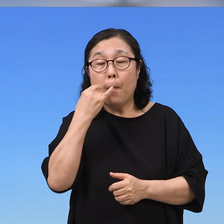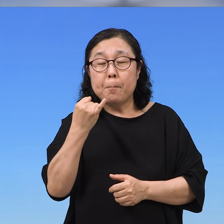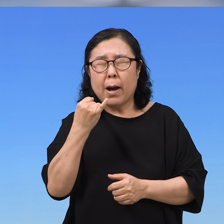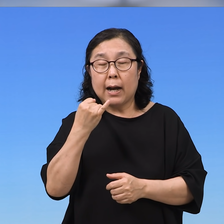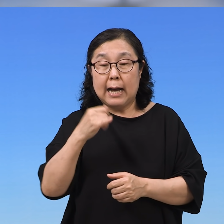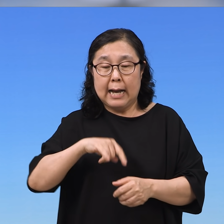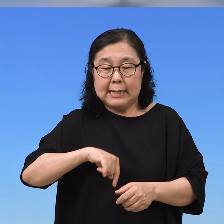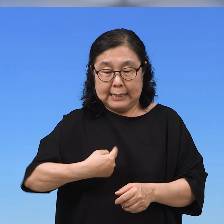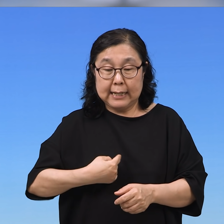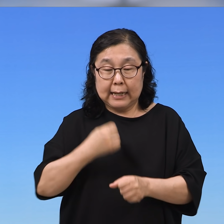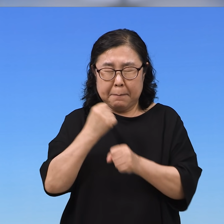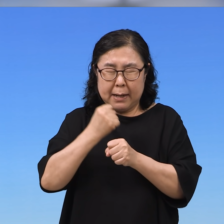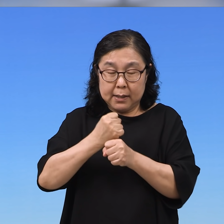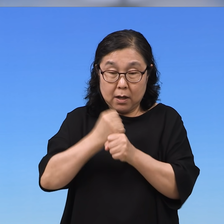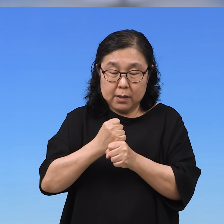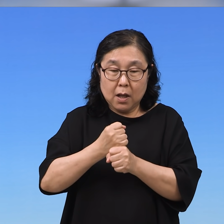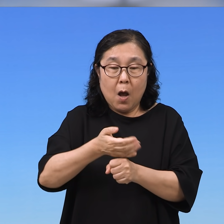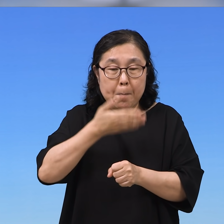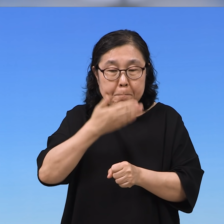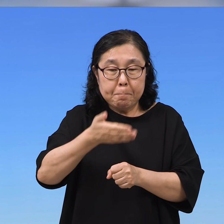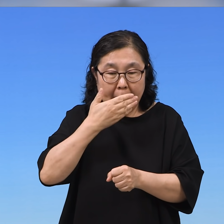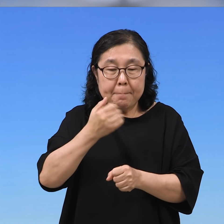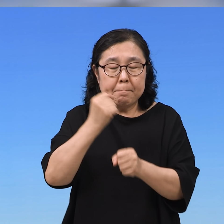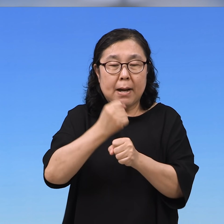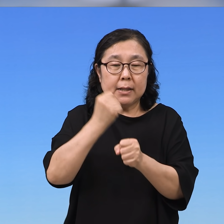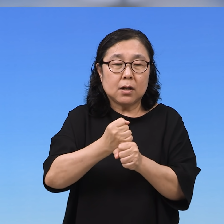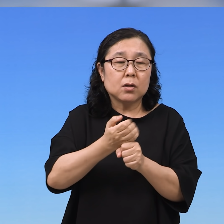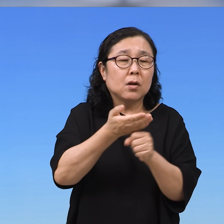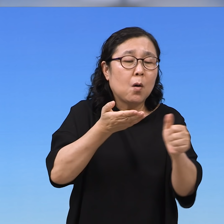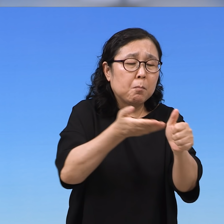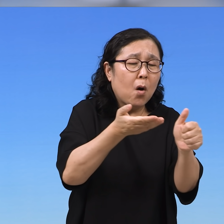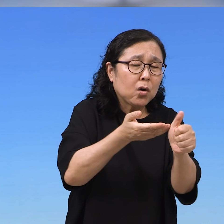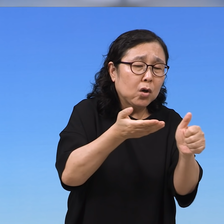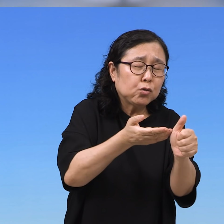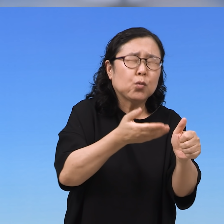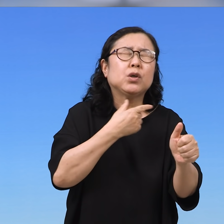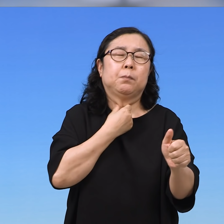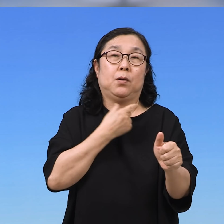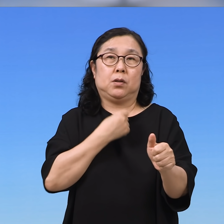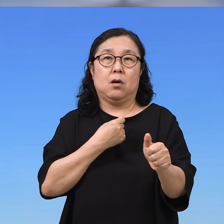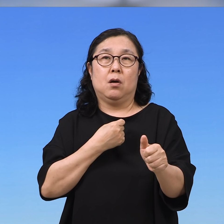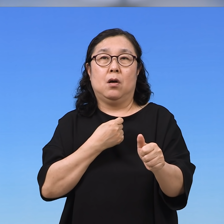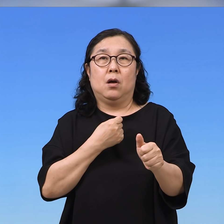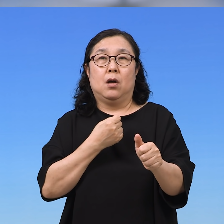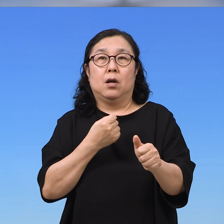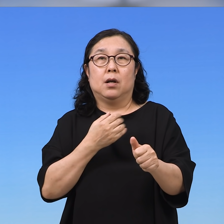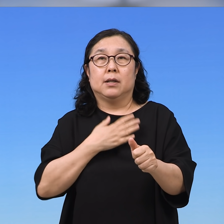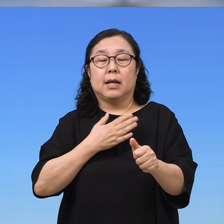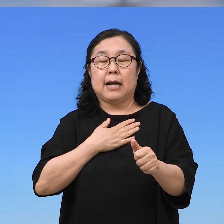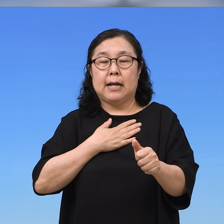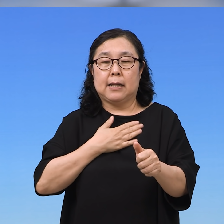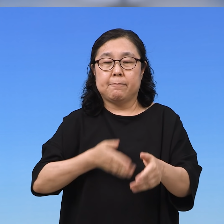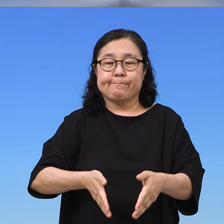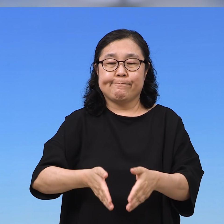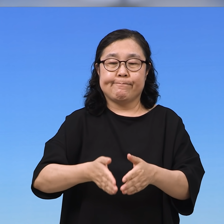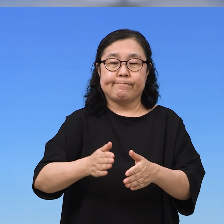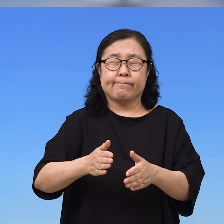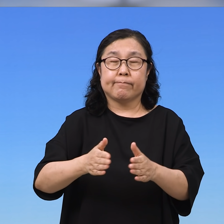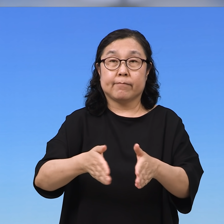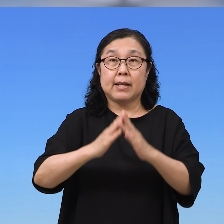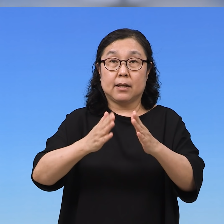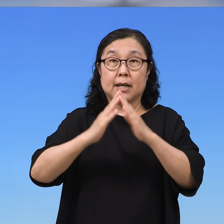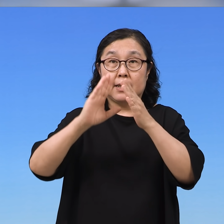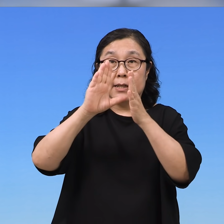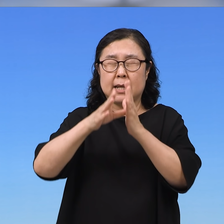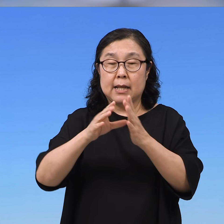아닙니까? 식당 밥보다 세련되진 않았더라도 엄마가 밥해서 먹어야지, 그 마음으로 개척 19년